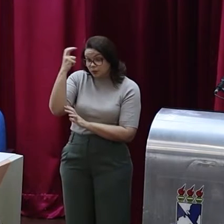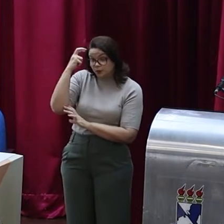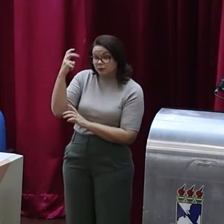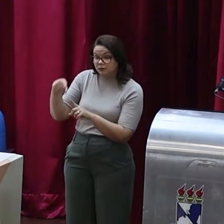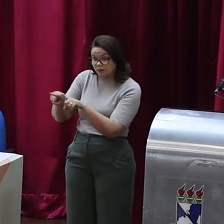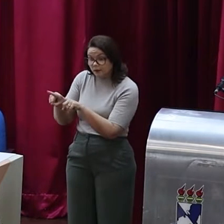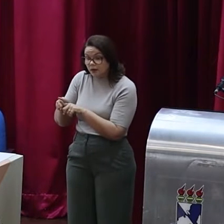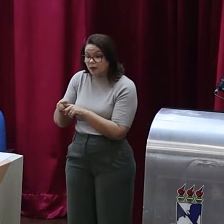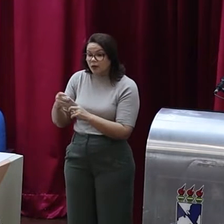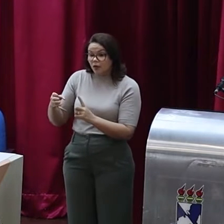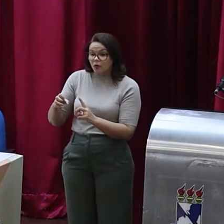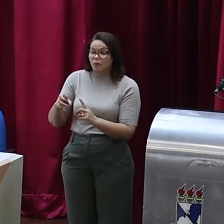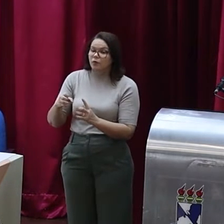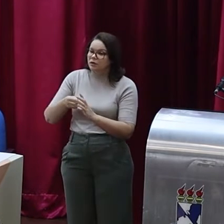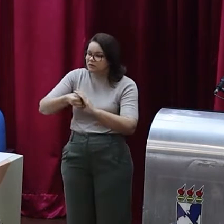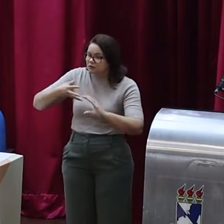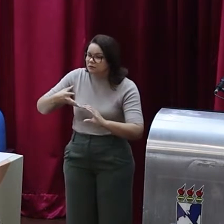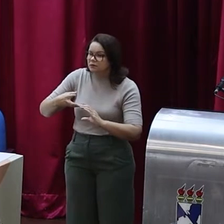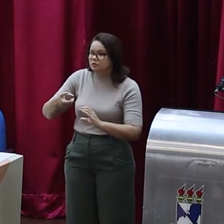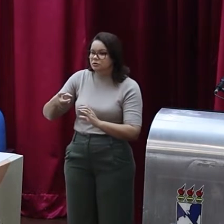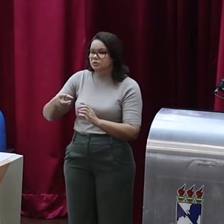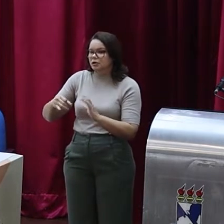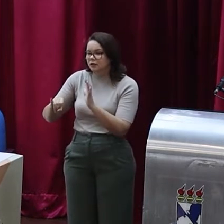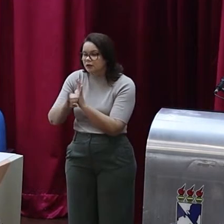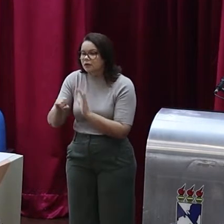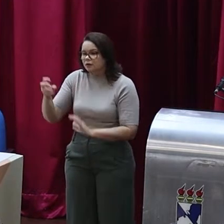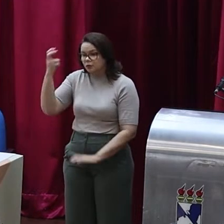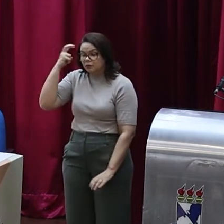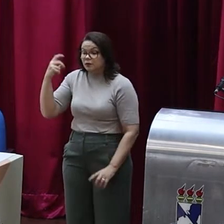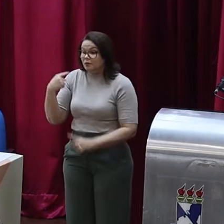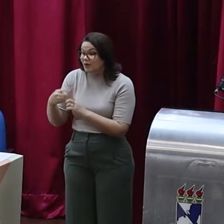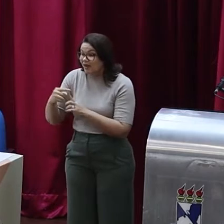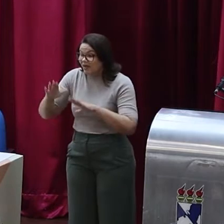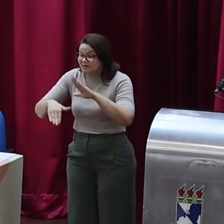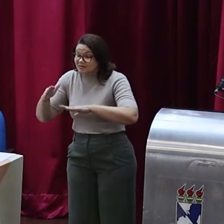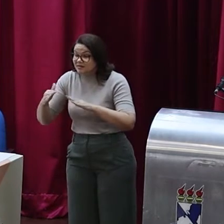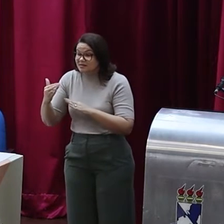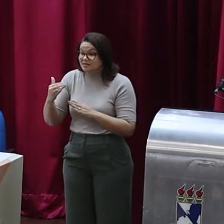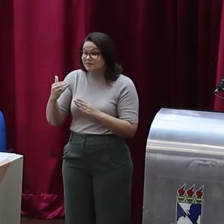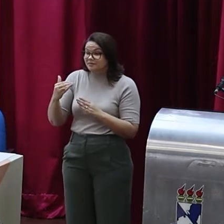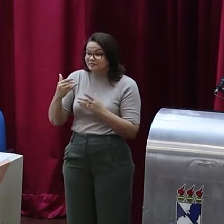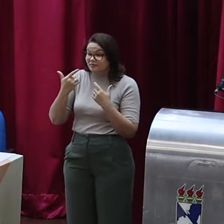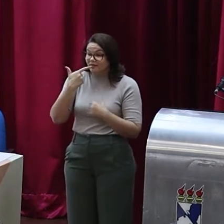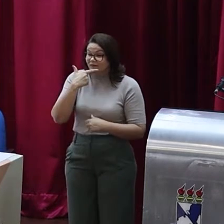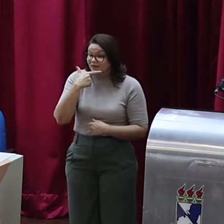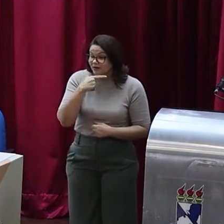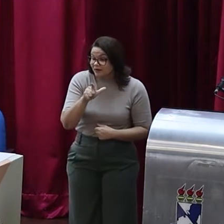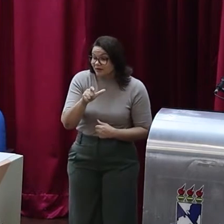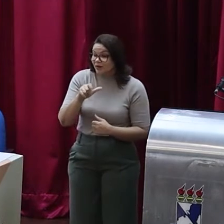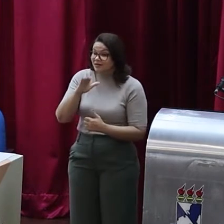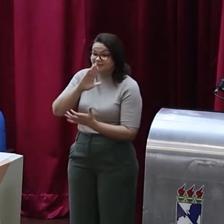aspectos identitários e culturais ligados às línguas são muitas vezes apagados em outras políticas públicas, e também a partir